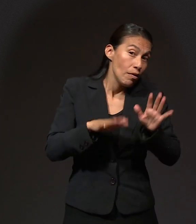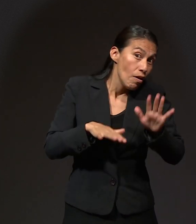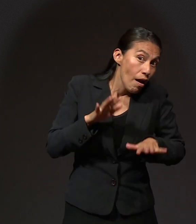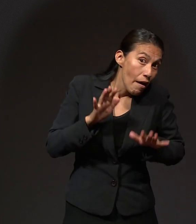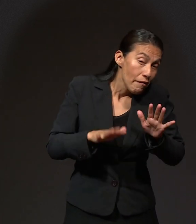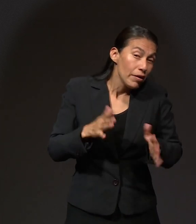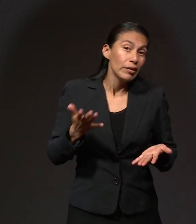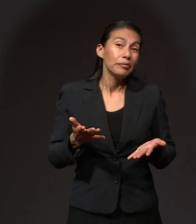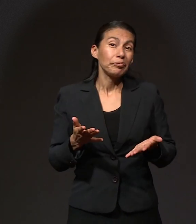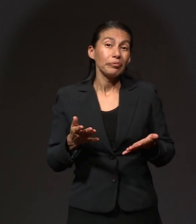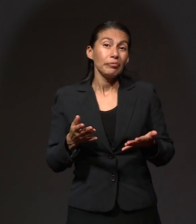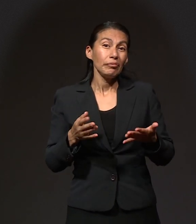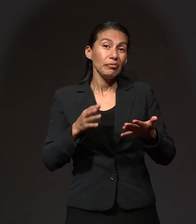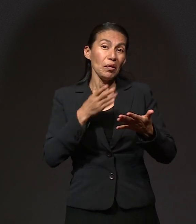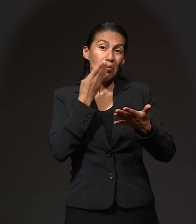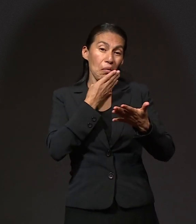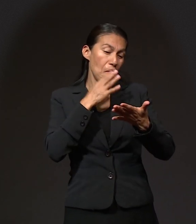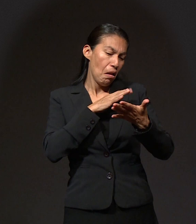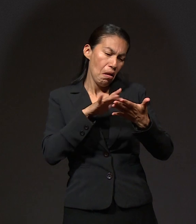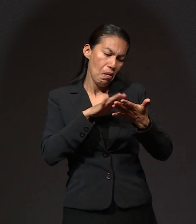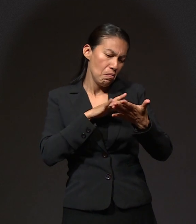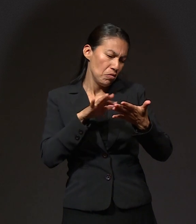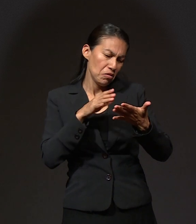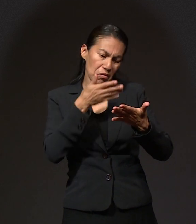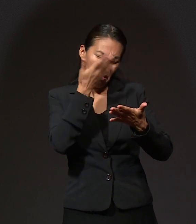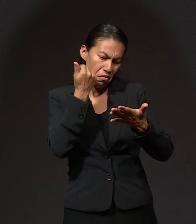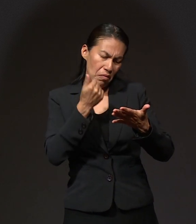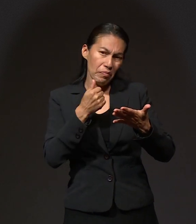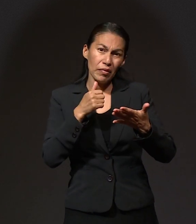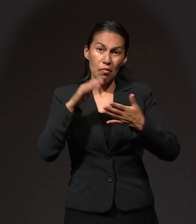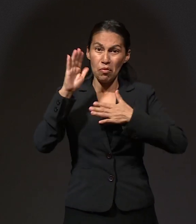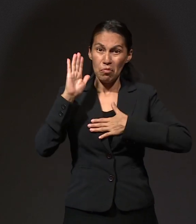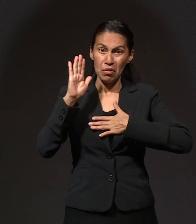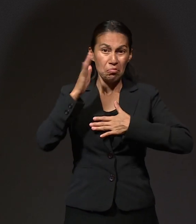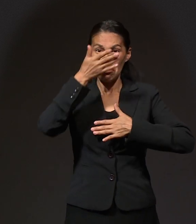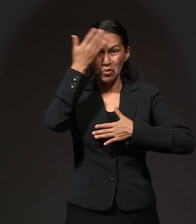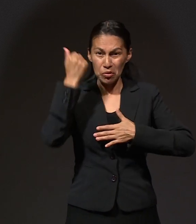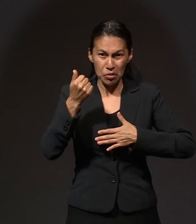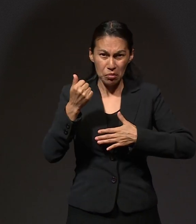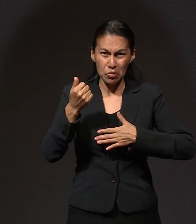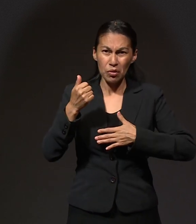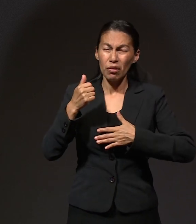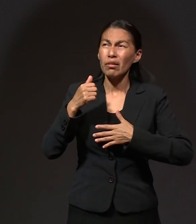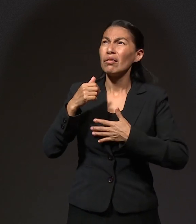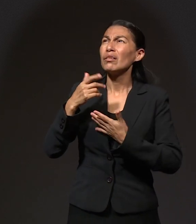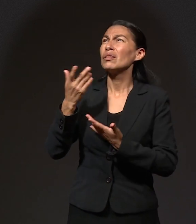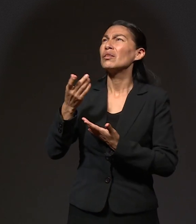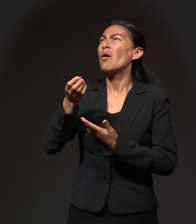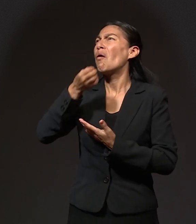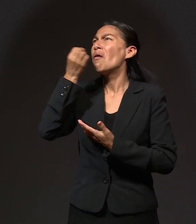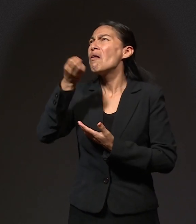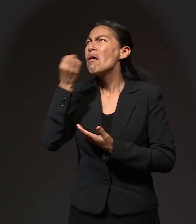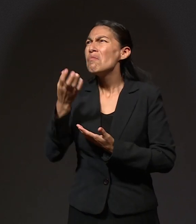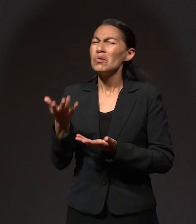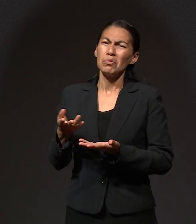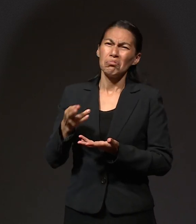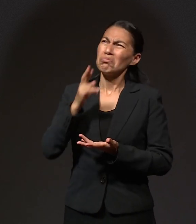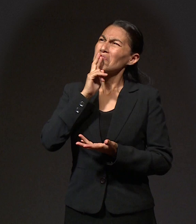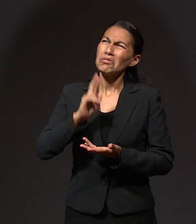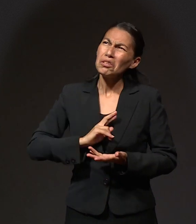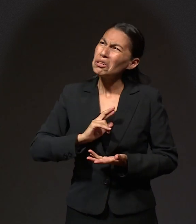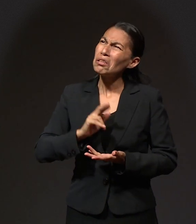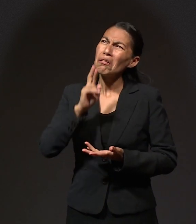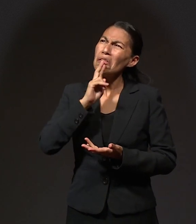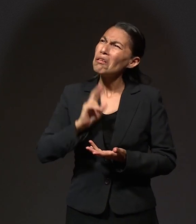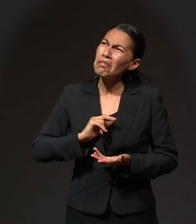veces oramos sin consultar o sin tener en cuenta lo que Dios ha prometido. Y nos frustramos porque, oh, Dios no me contesta. Si Dios